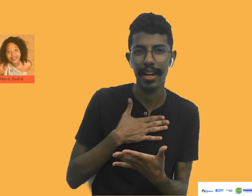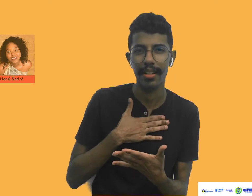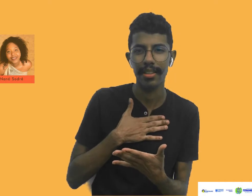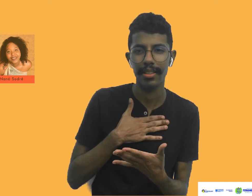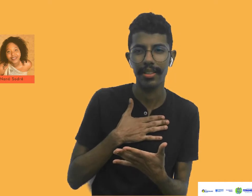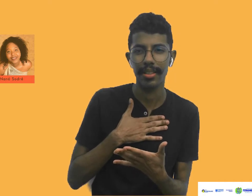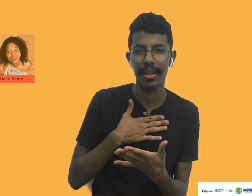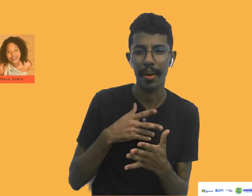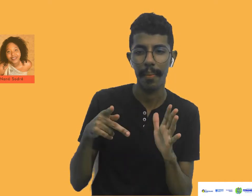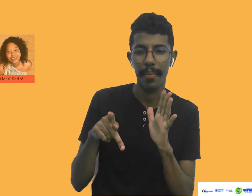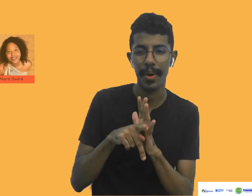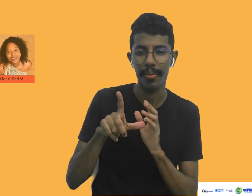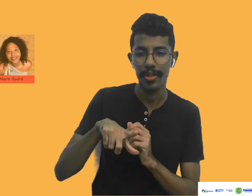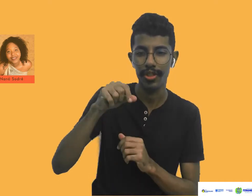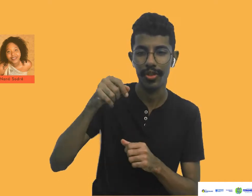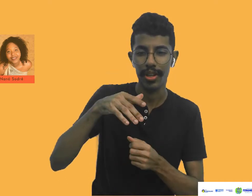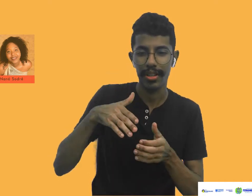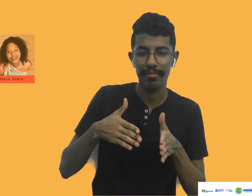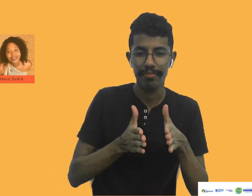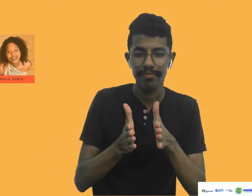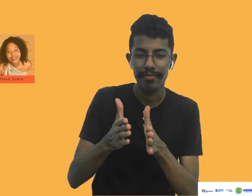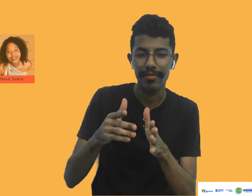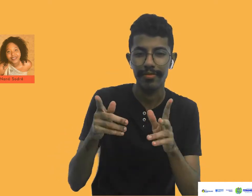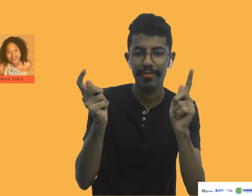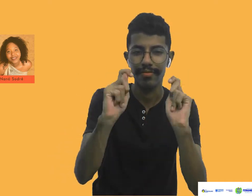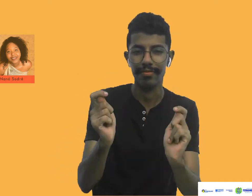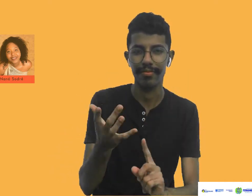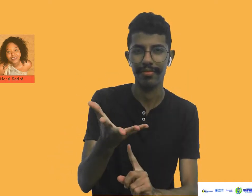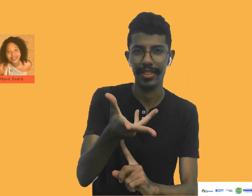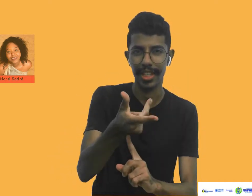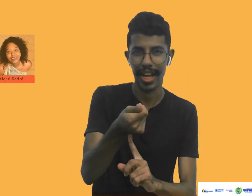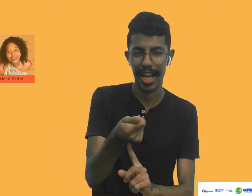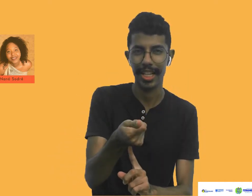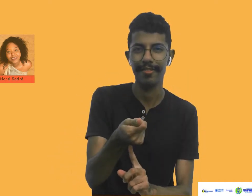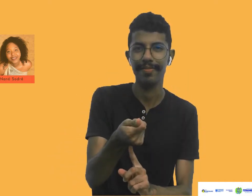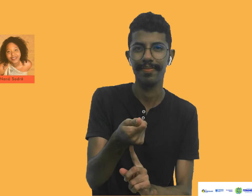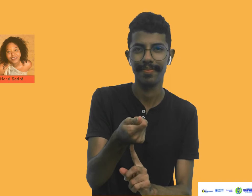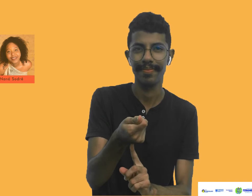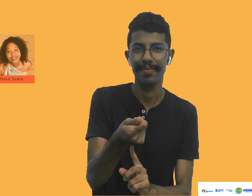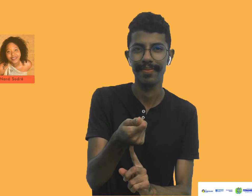para vocês hoje dessa escolha, desse caminho artístico.